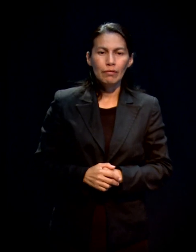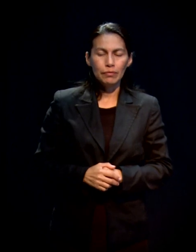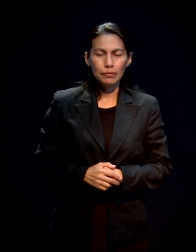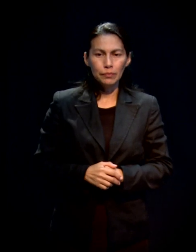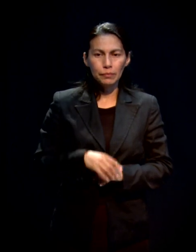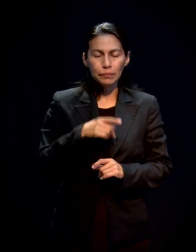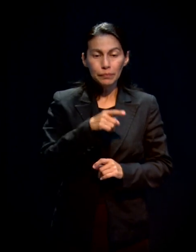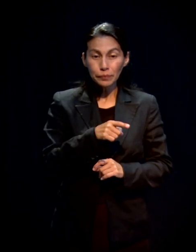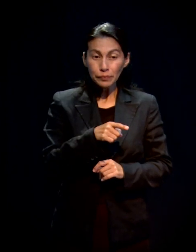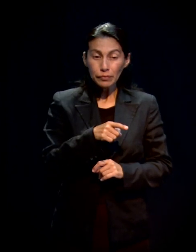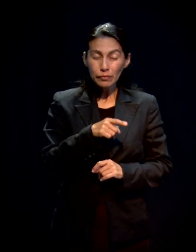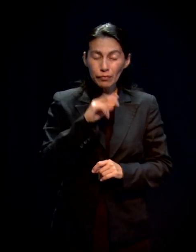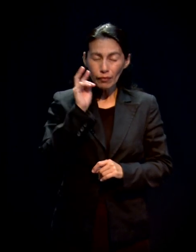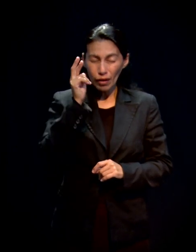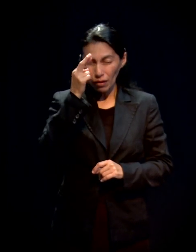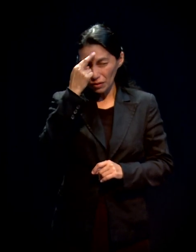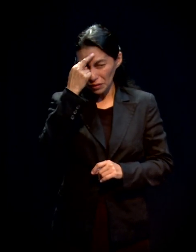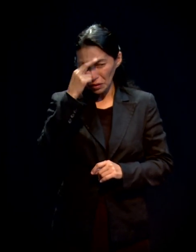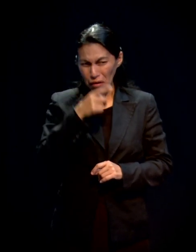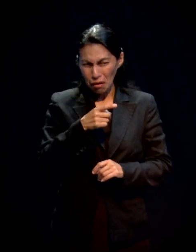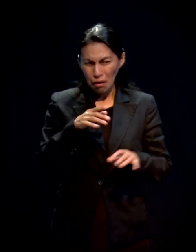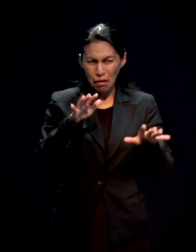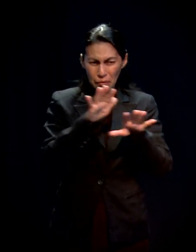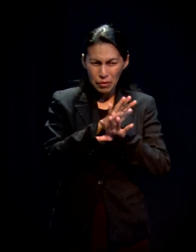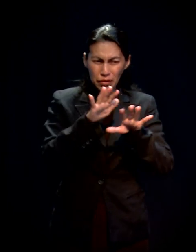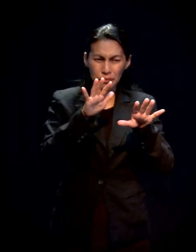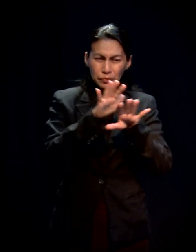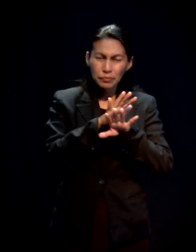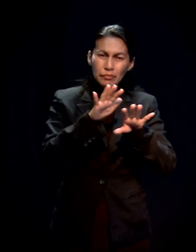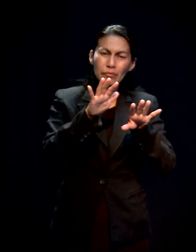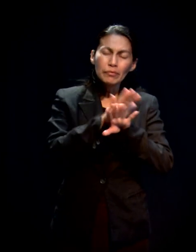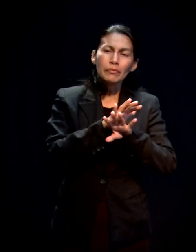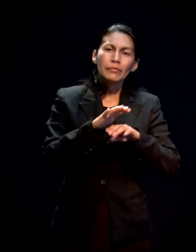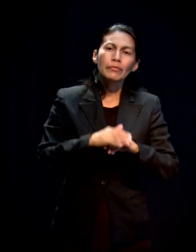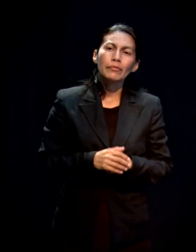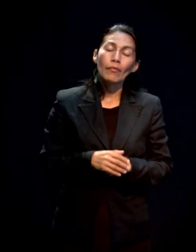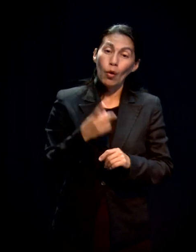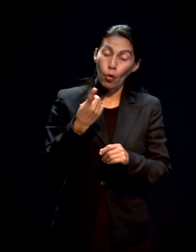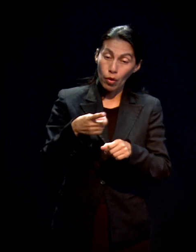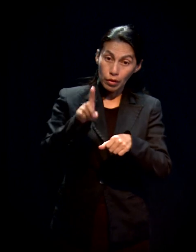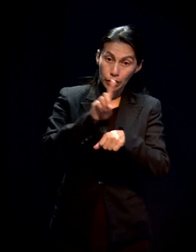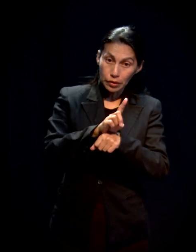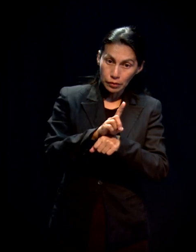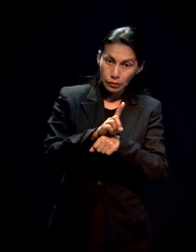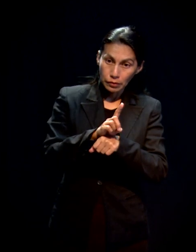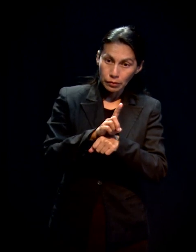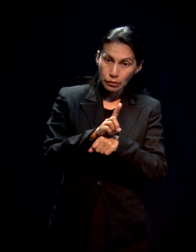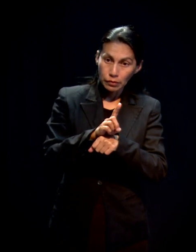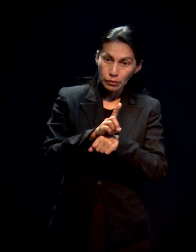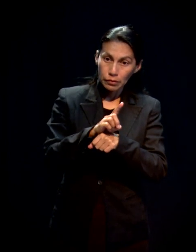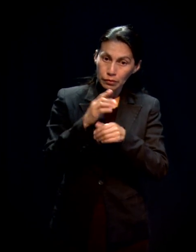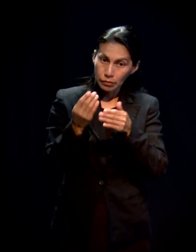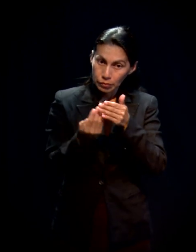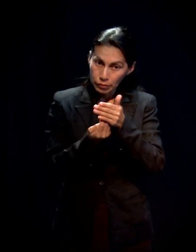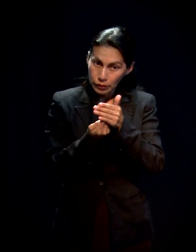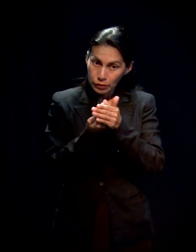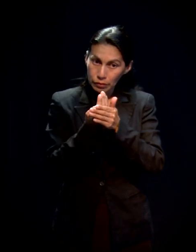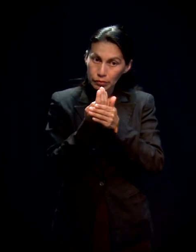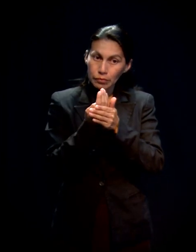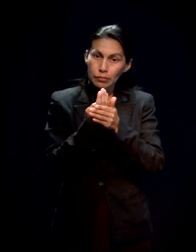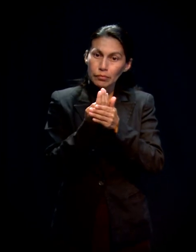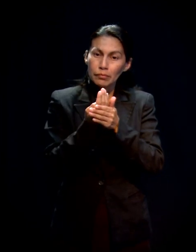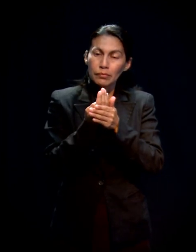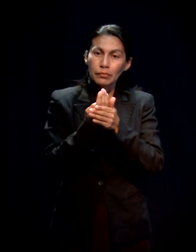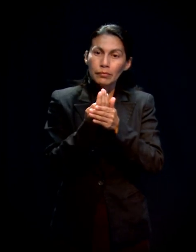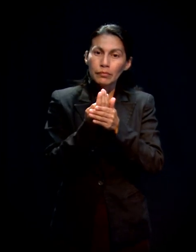momento él se empezó a reafirmar y un día cuando era de madrugada yo acostumbraba a levantarme a